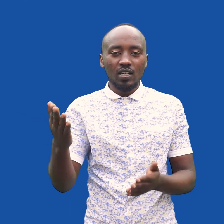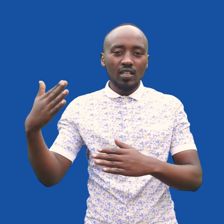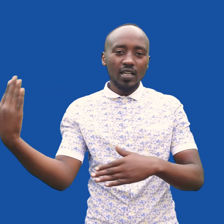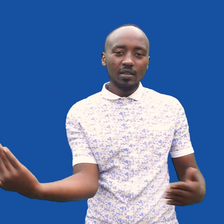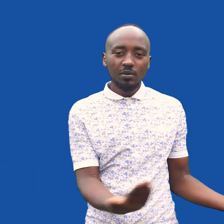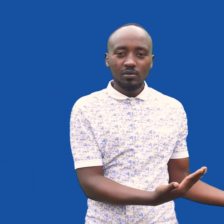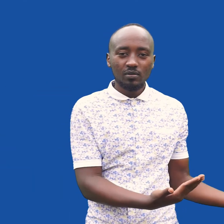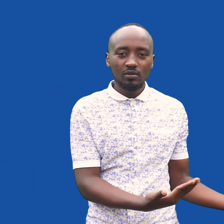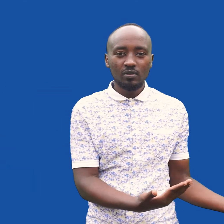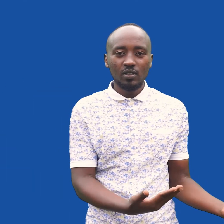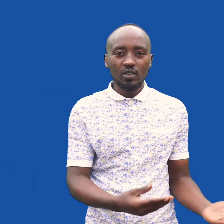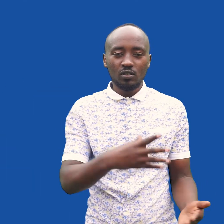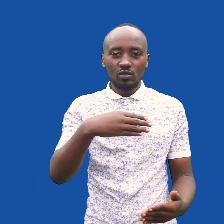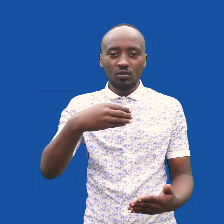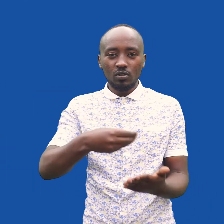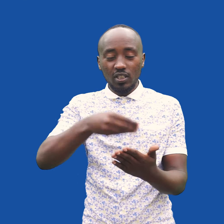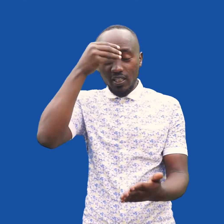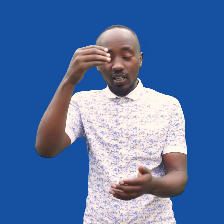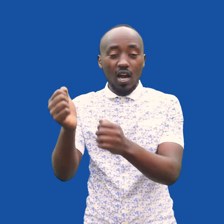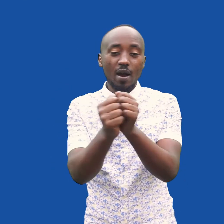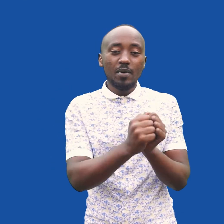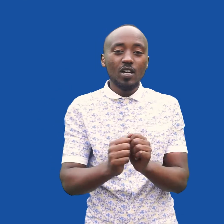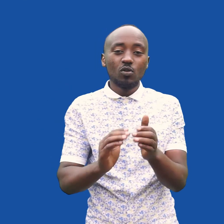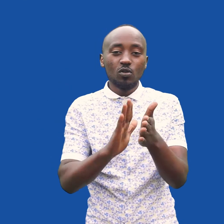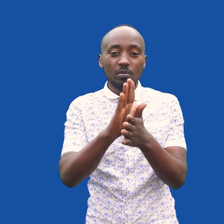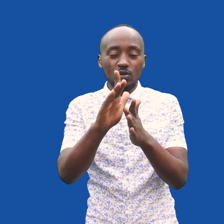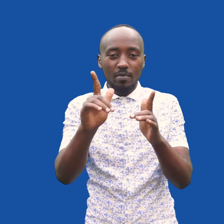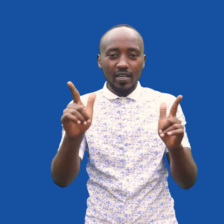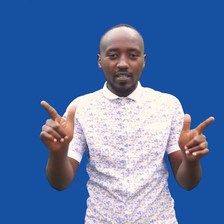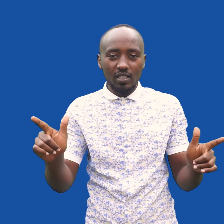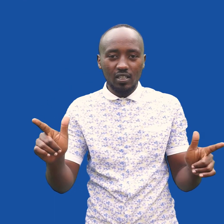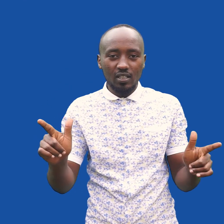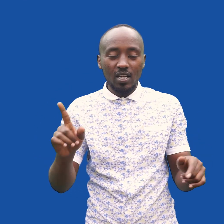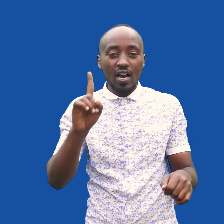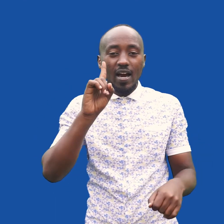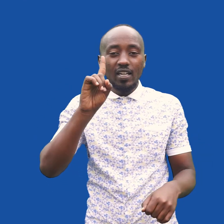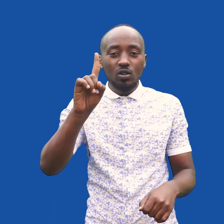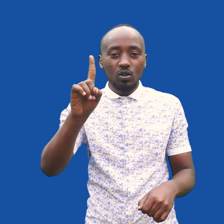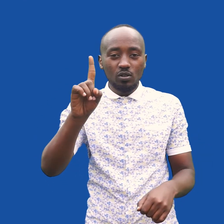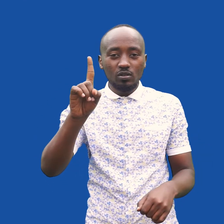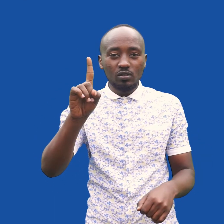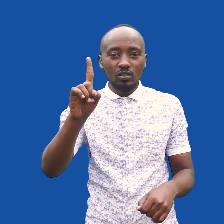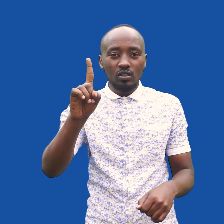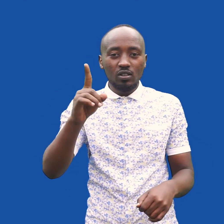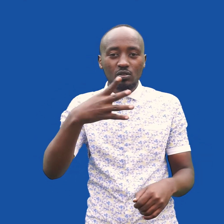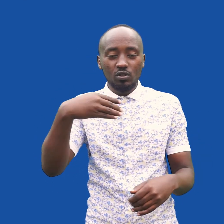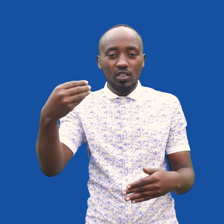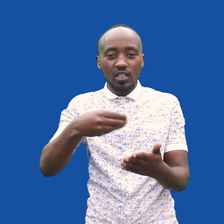Karibu, kuige haamuye ururimiru wa marenka Ariko, tujie